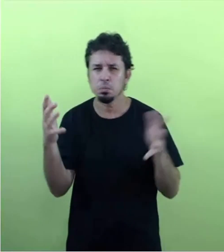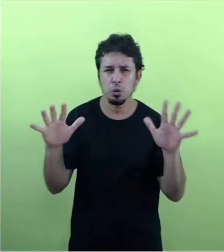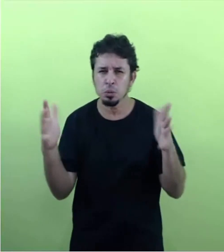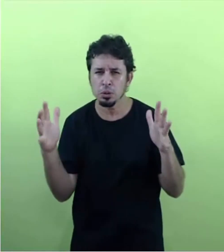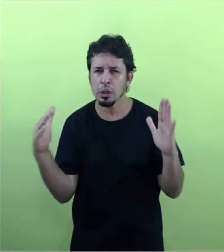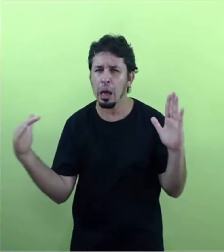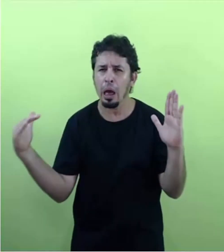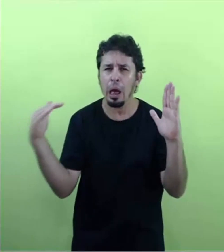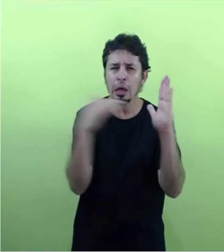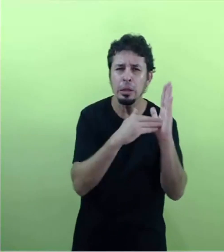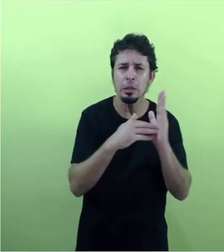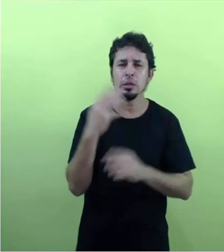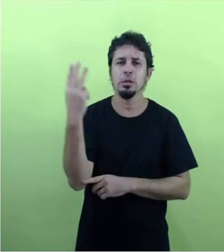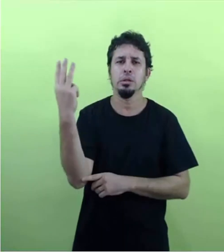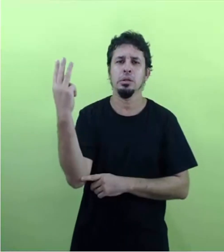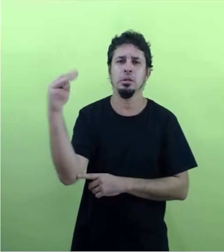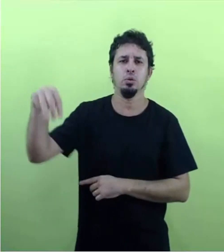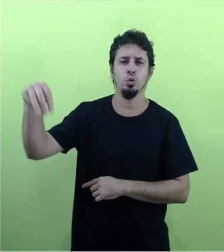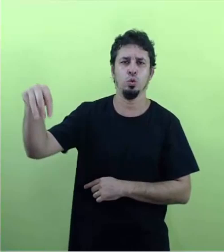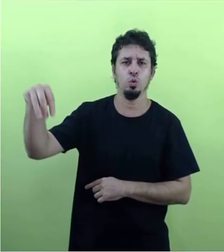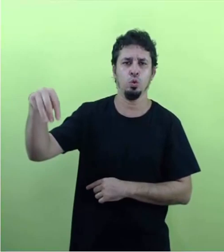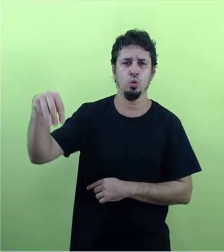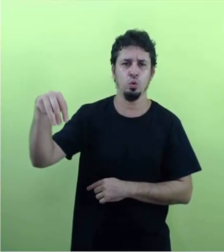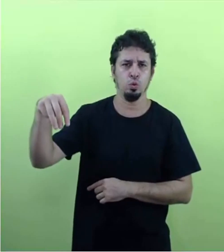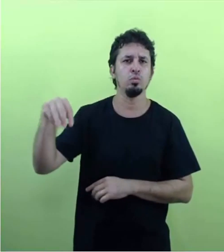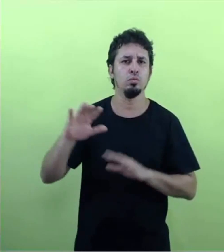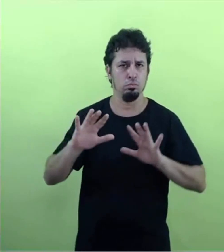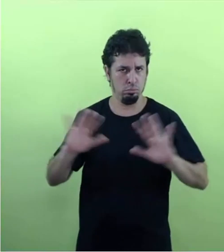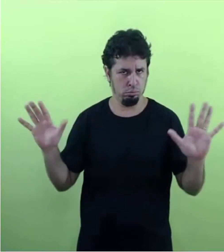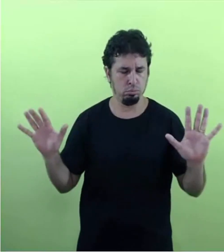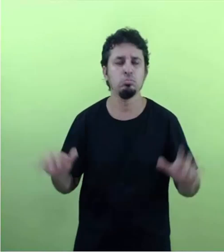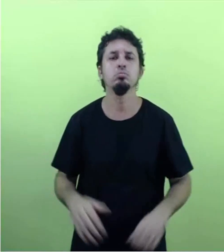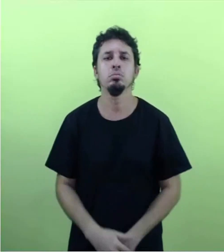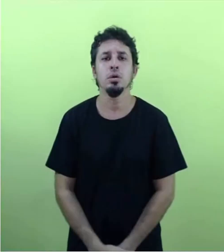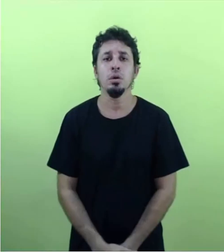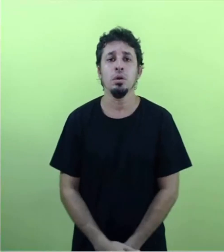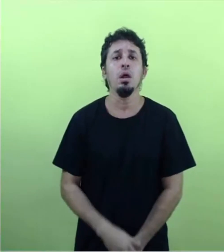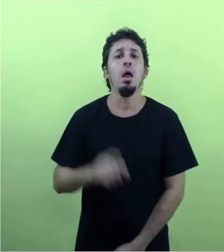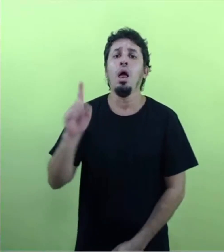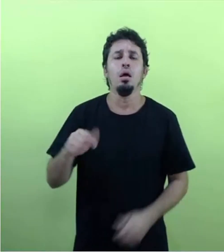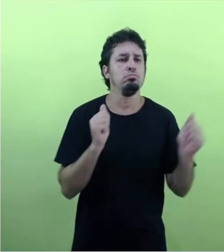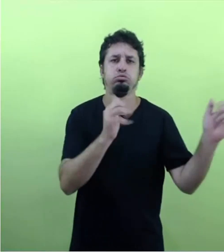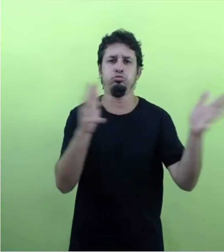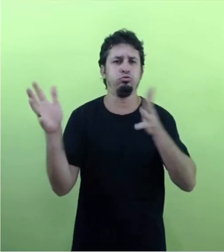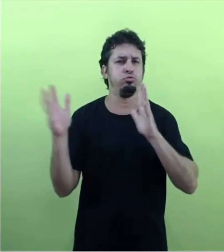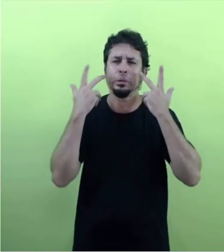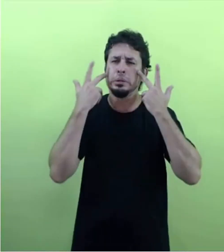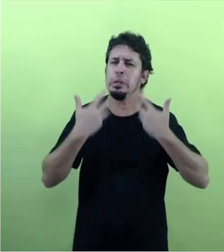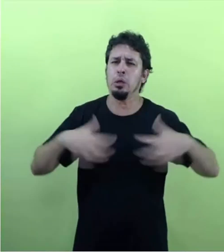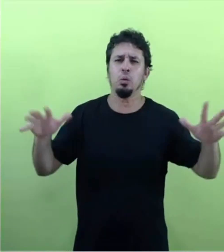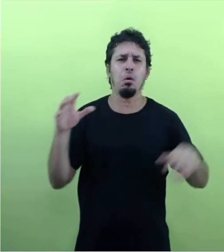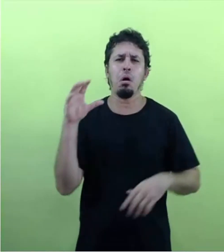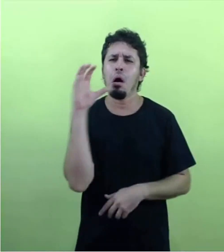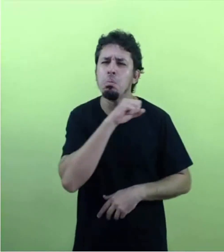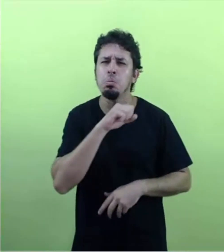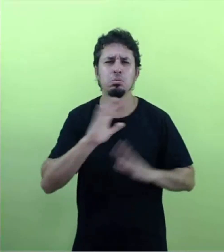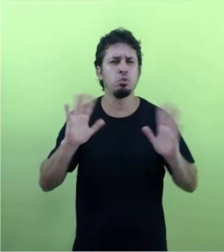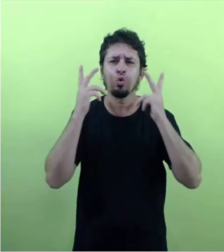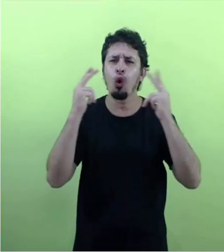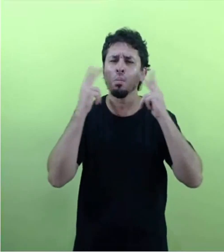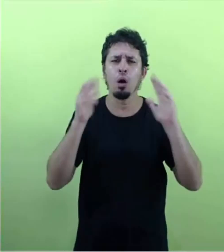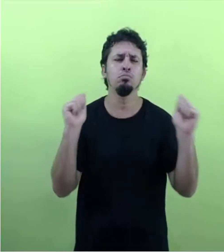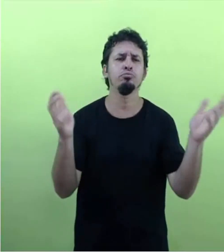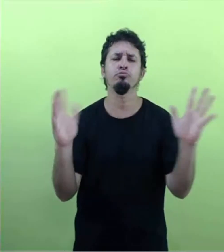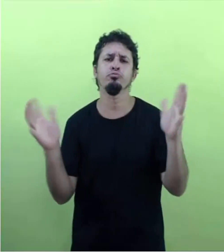segundos mínimo, a 0,3 m 00 s 3 minutos máximo, em sinalização normal, nem rápida